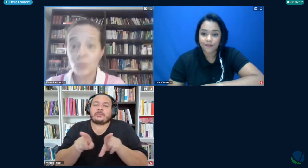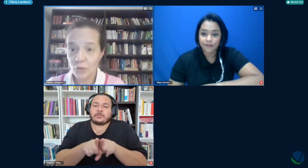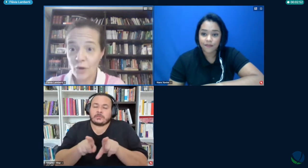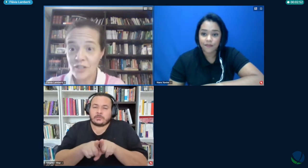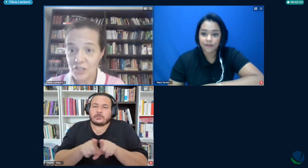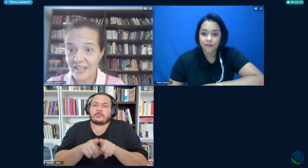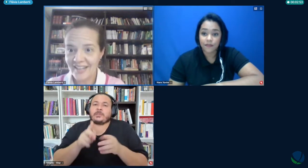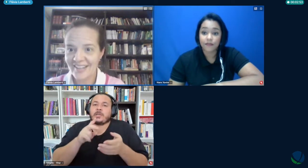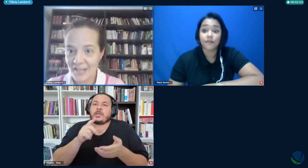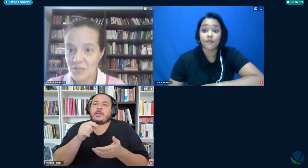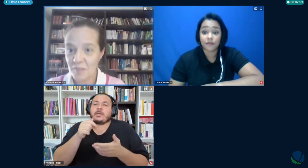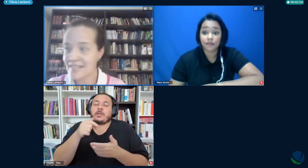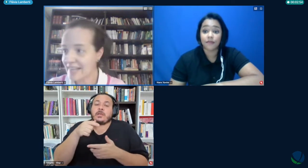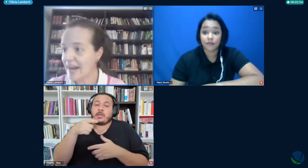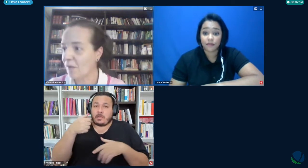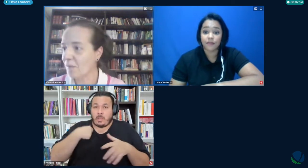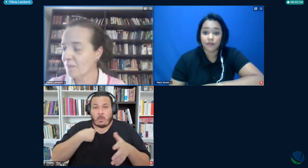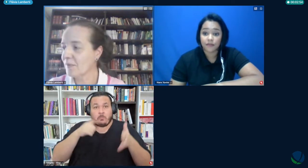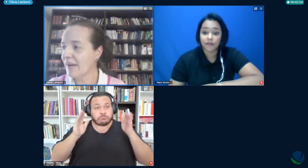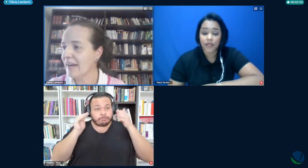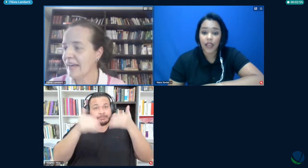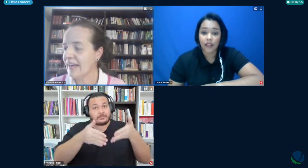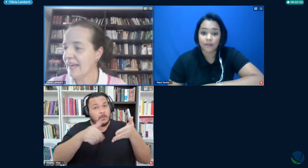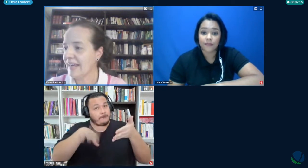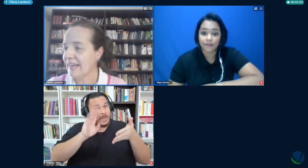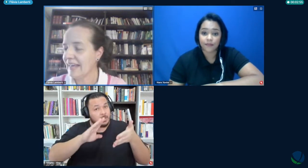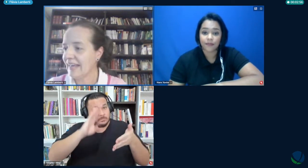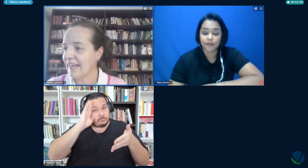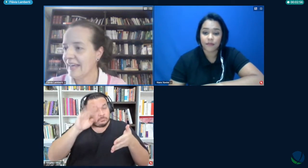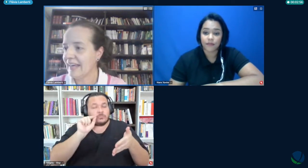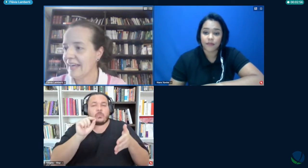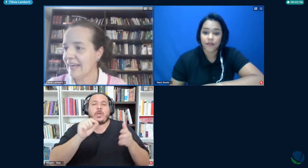da metodologia, em especial. Né?